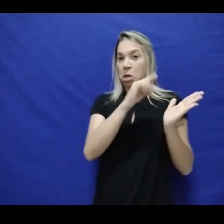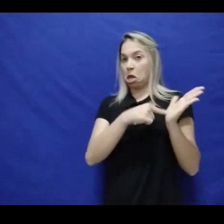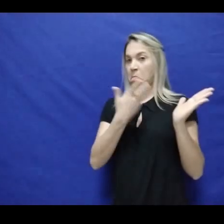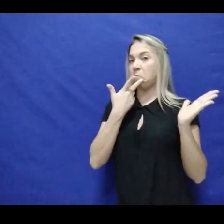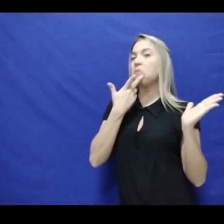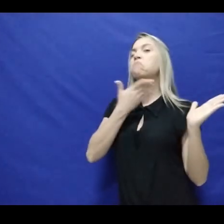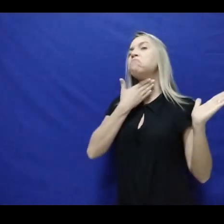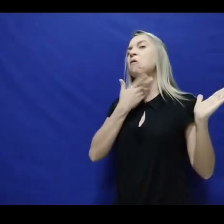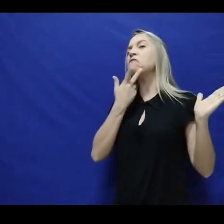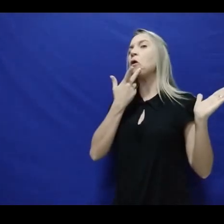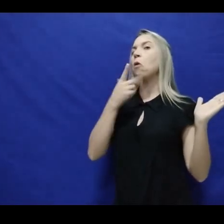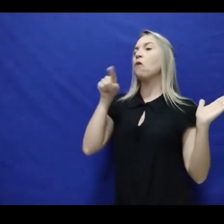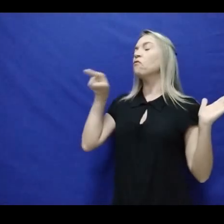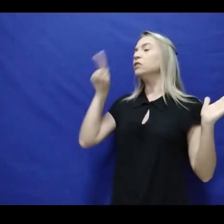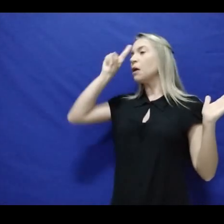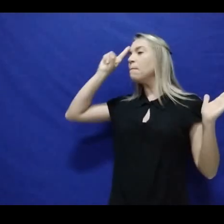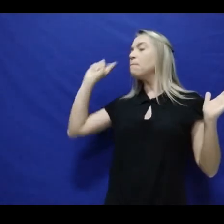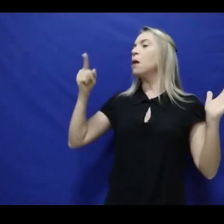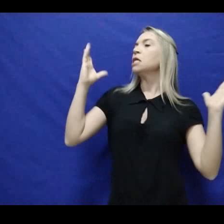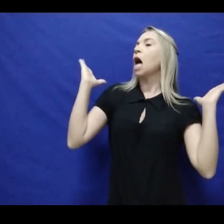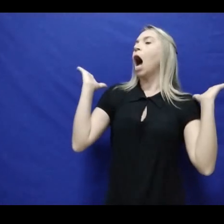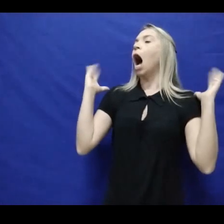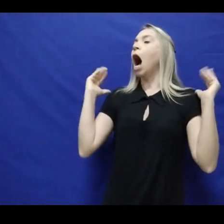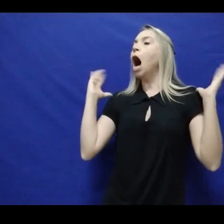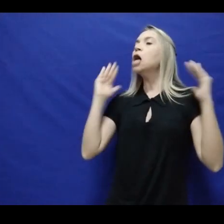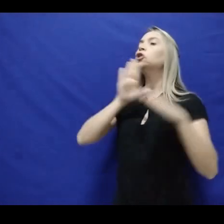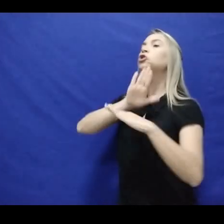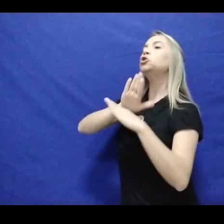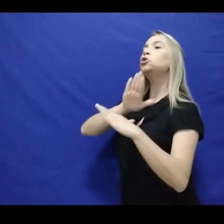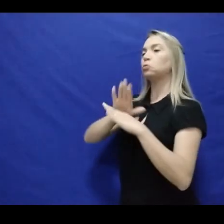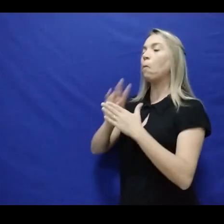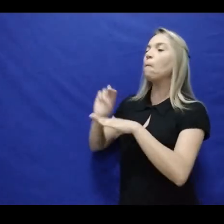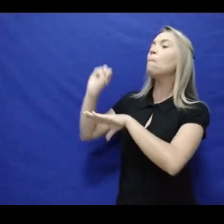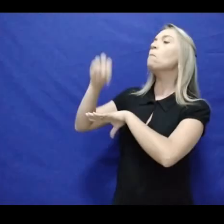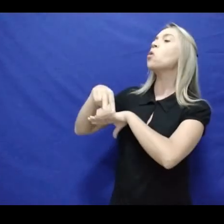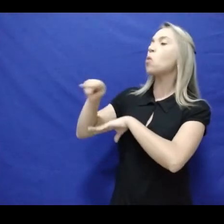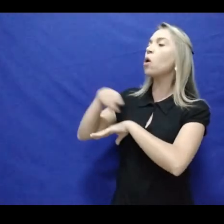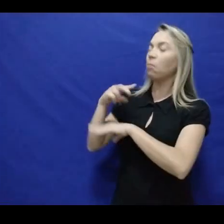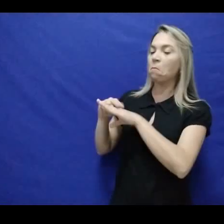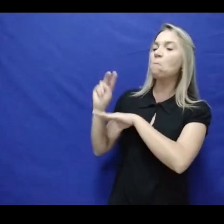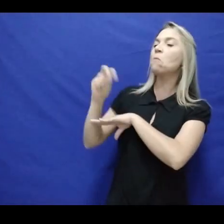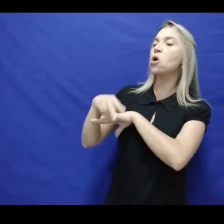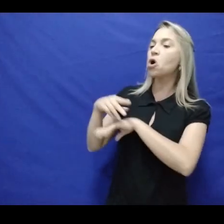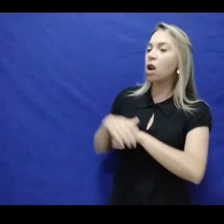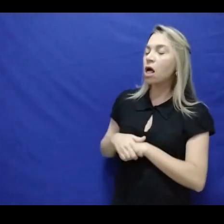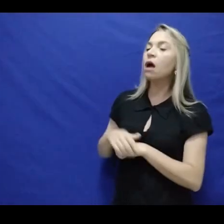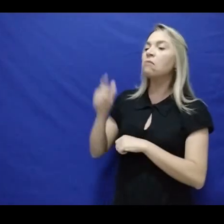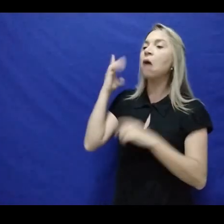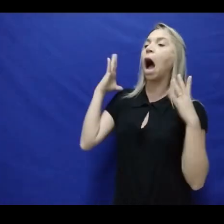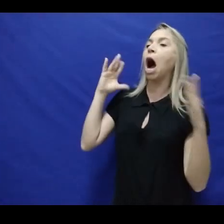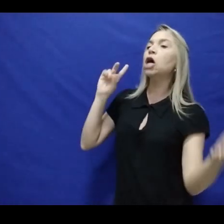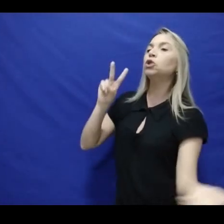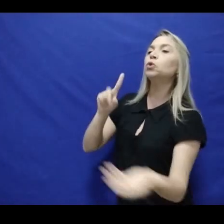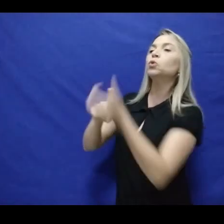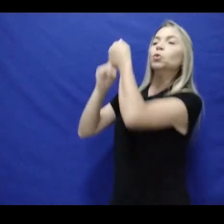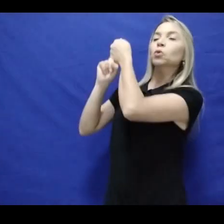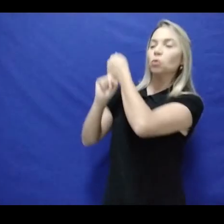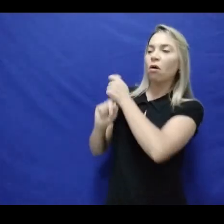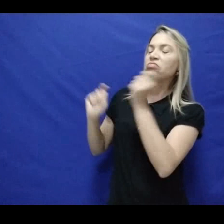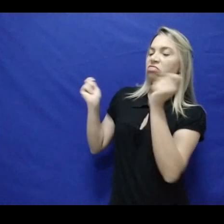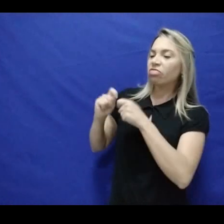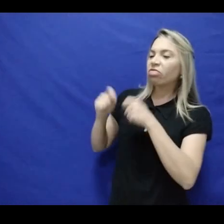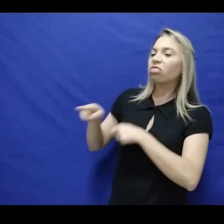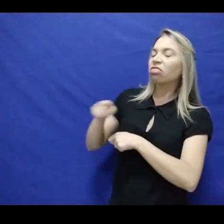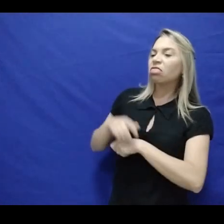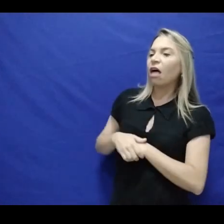abaixo, porque está escrito, aos seus anjos ordenará a teu respeito que te guardem, e eles te susterão nas